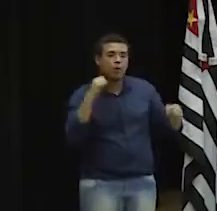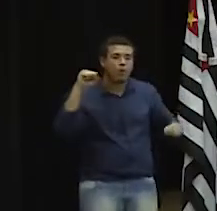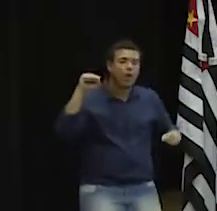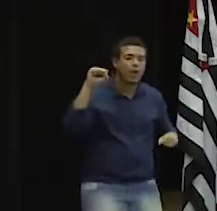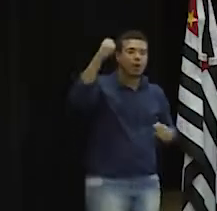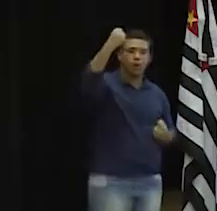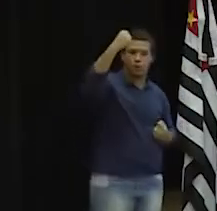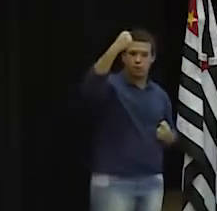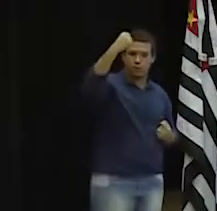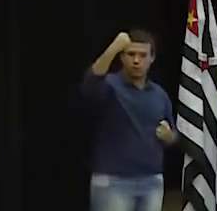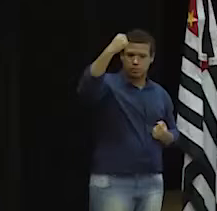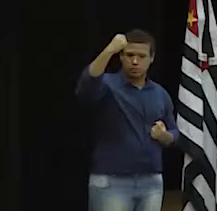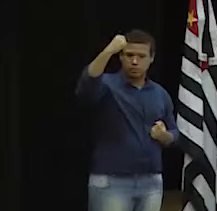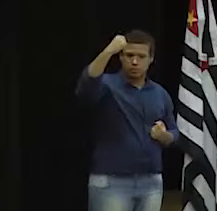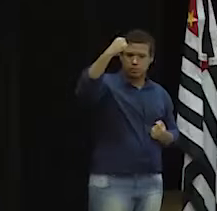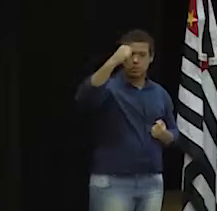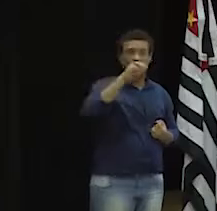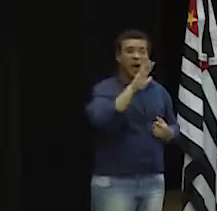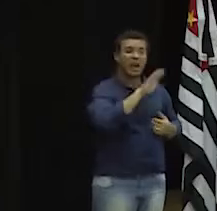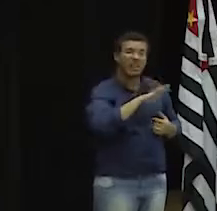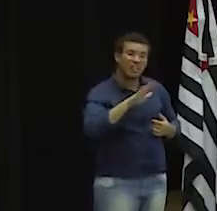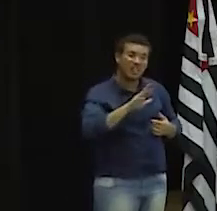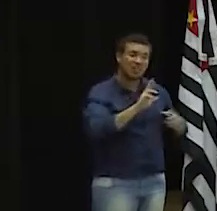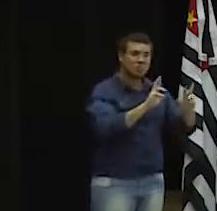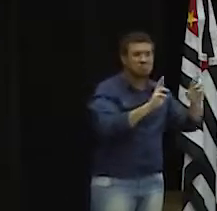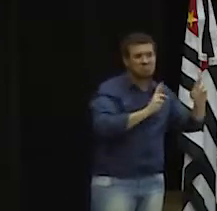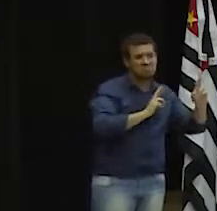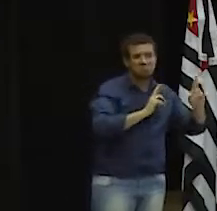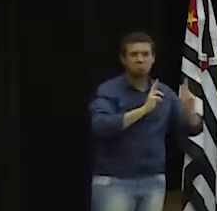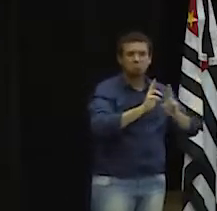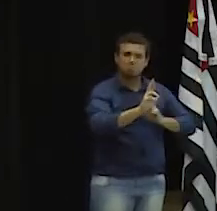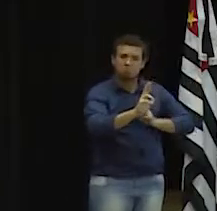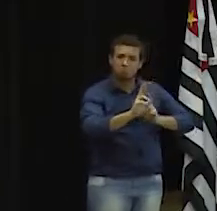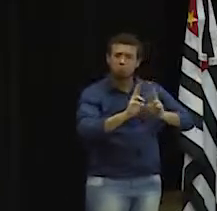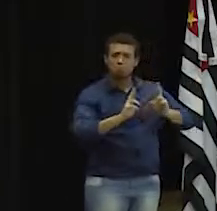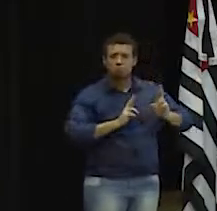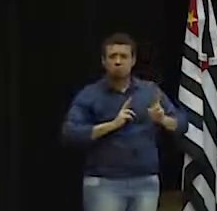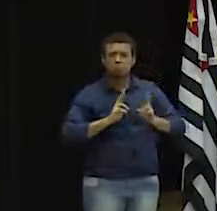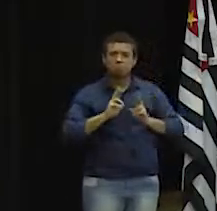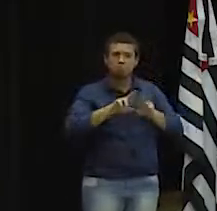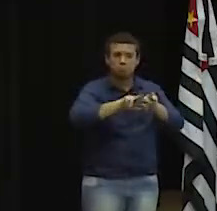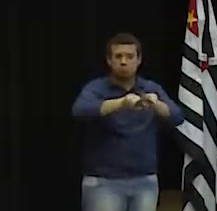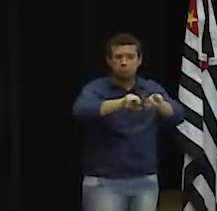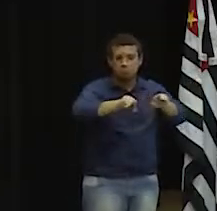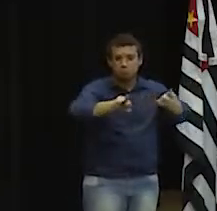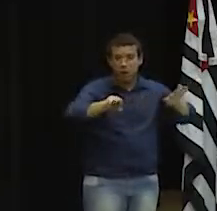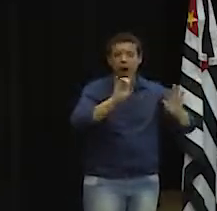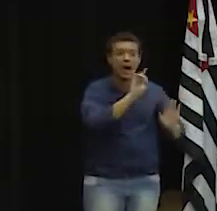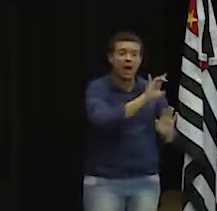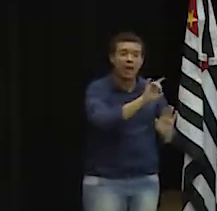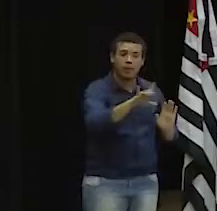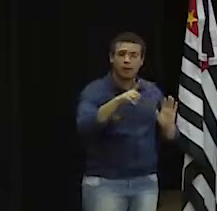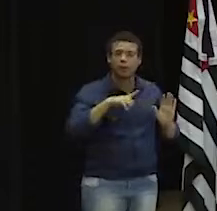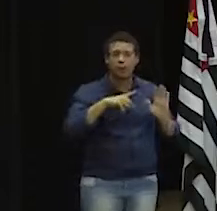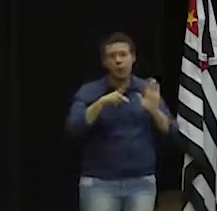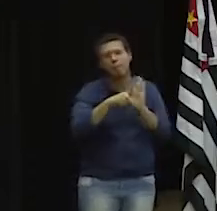qual personagem ou herói vocês gostariam de ser? Alguns trouxeram respostas diferentes, cada